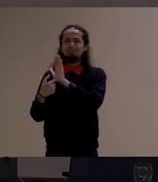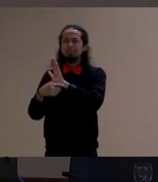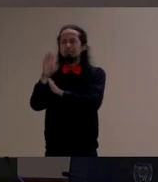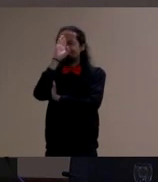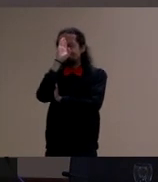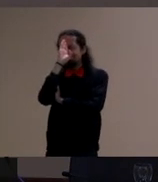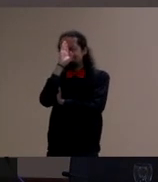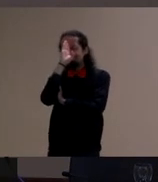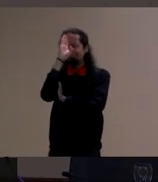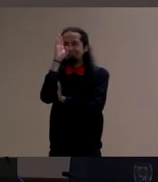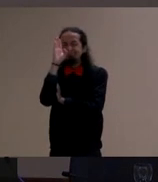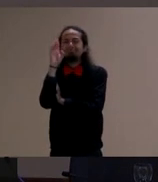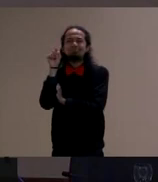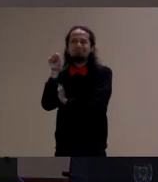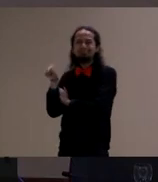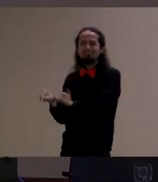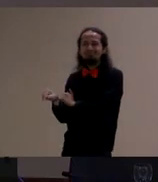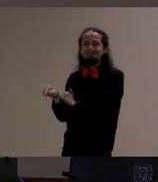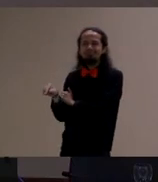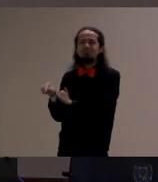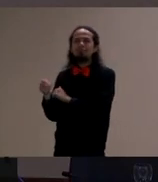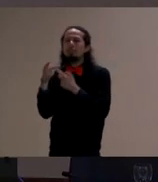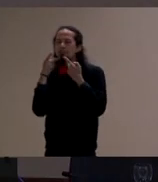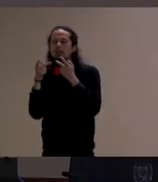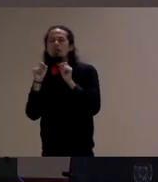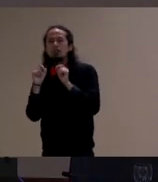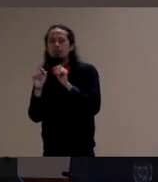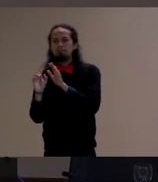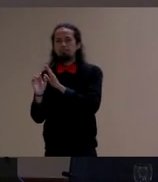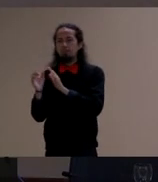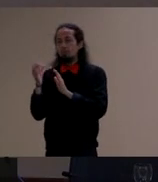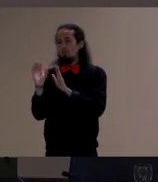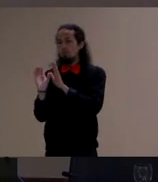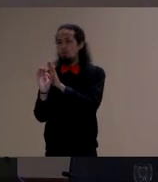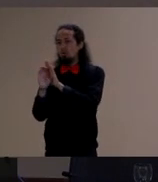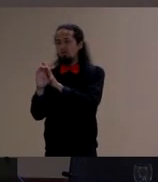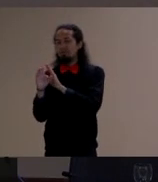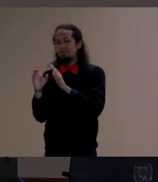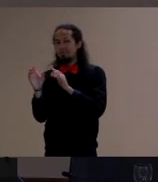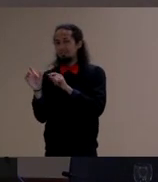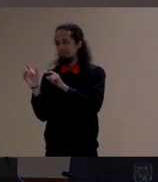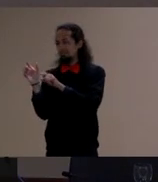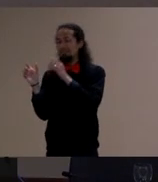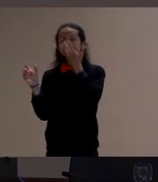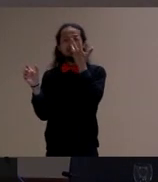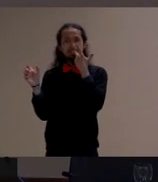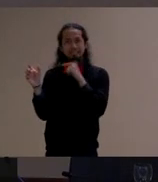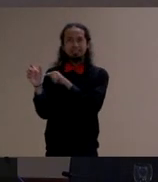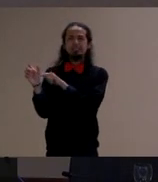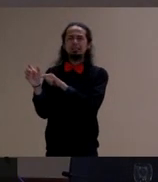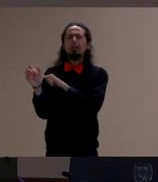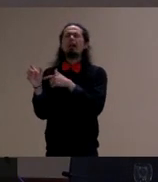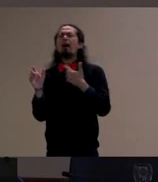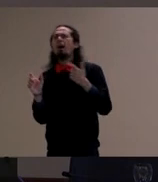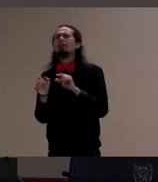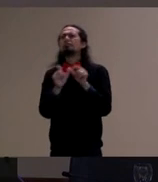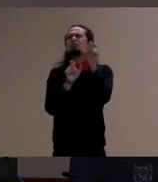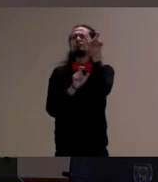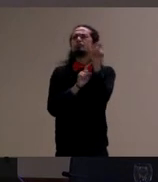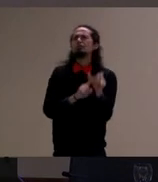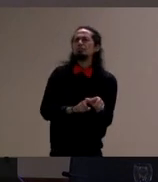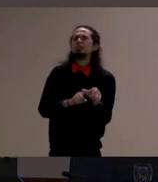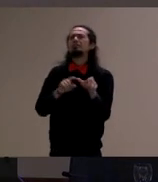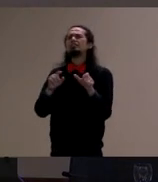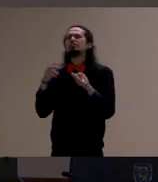fundamental né é que a criança então como sujeito histórico e de direitos que interagem brinca